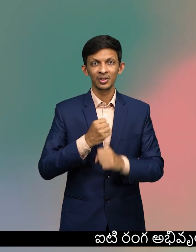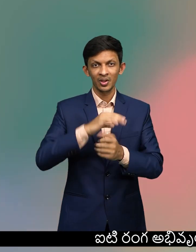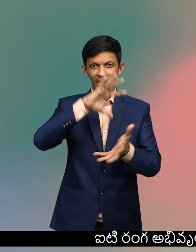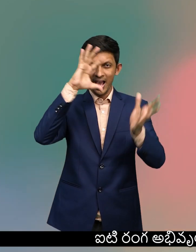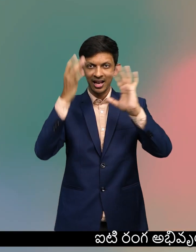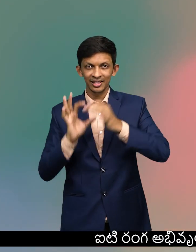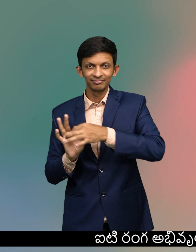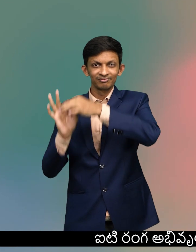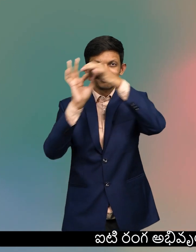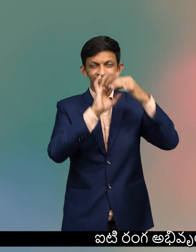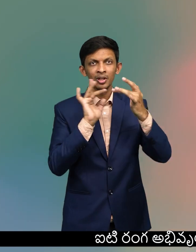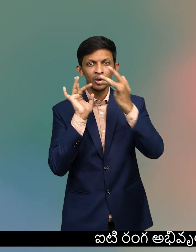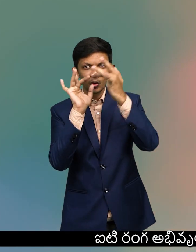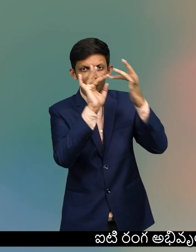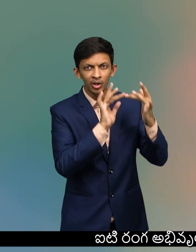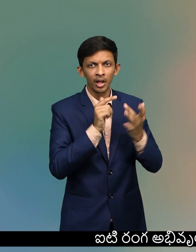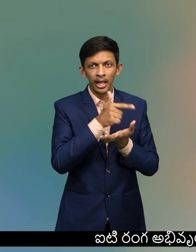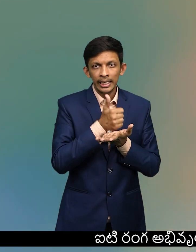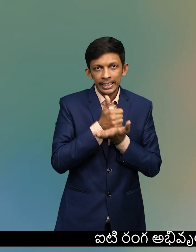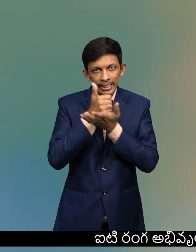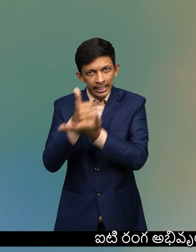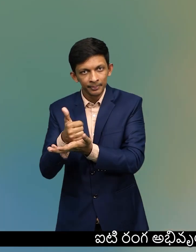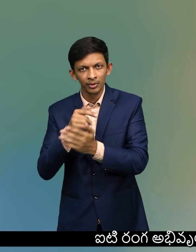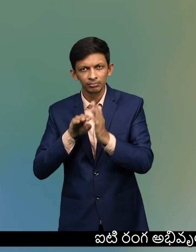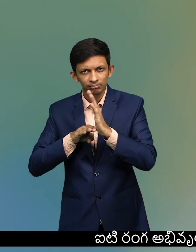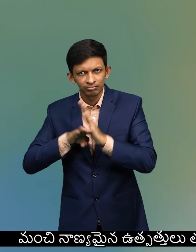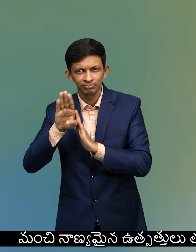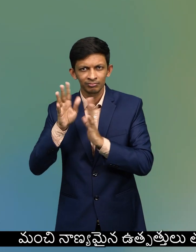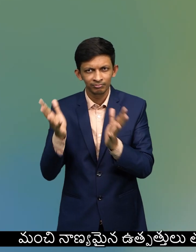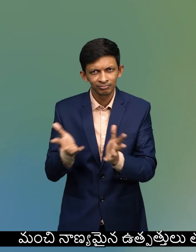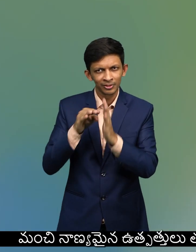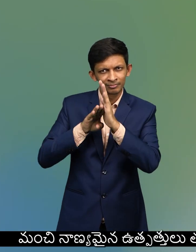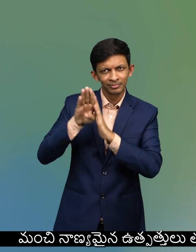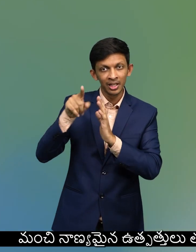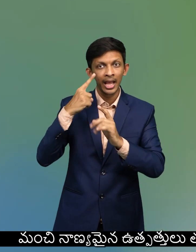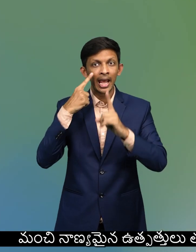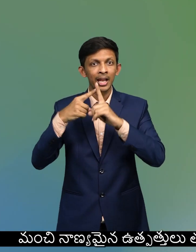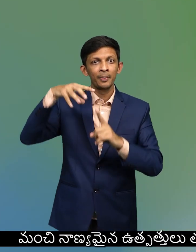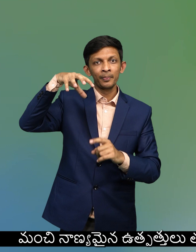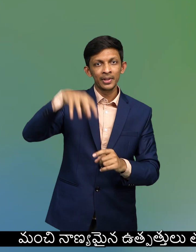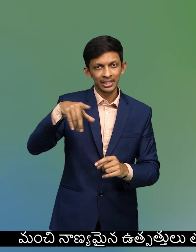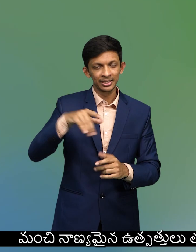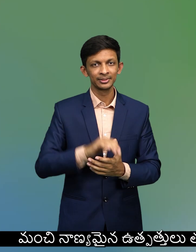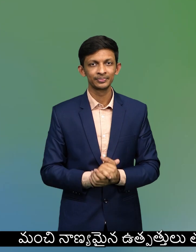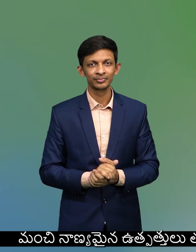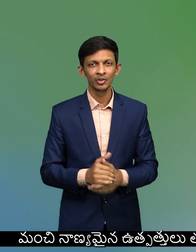ఐటీ రంగ అభివృద్ధికి ప్రపంచీకరణ దోహదపడింది. మంచి నాణ్యమైన ఉత్పత్తులు తక్కువ ధరలకు